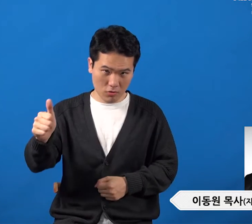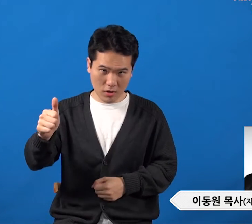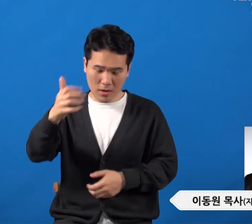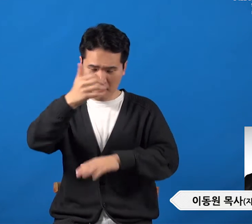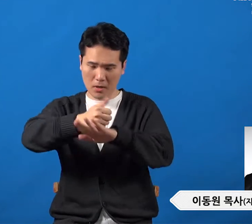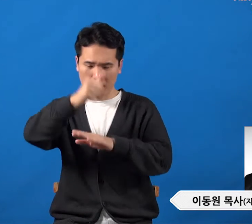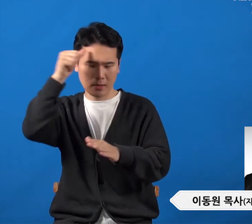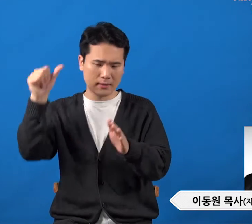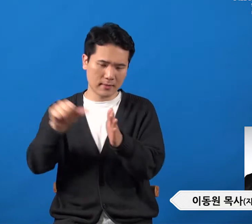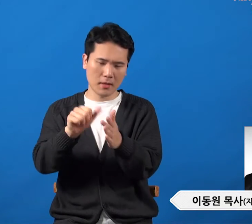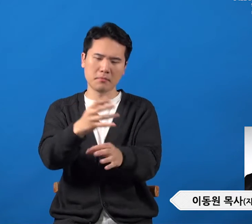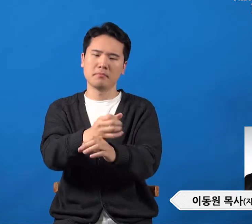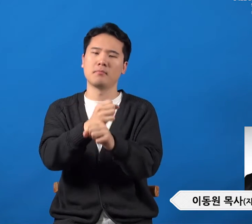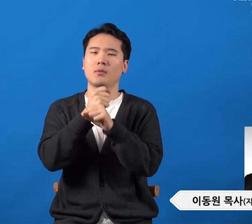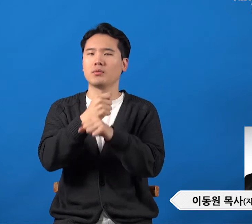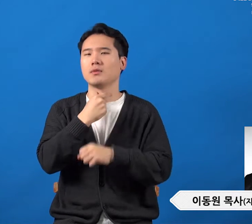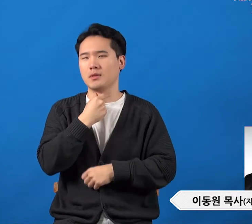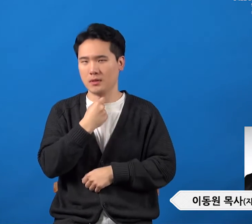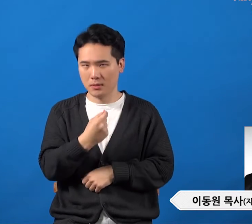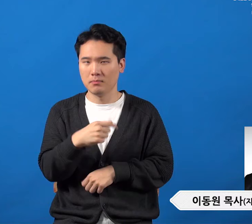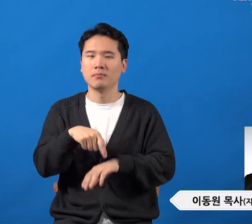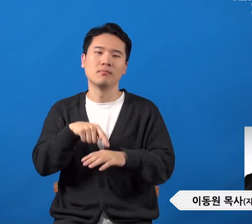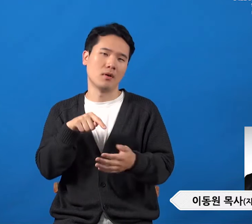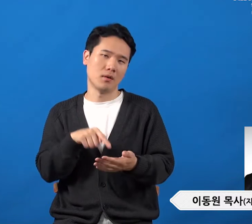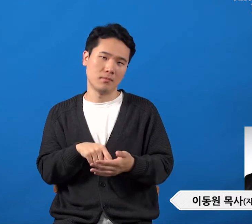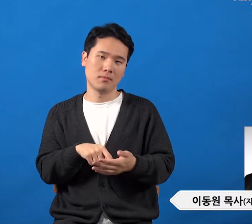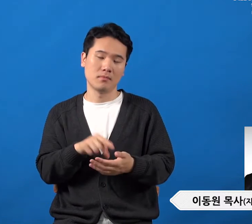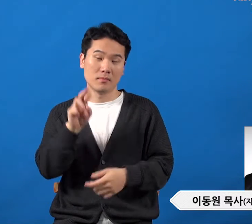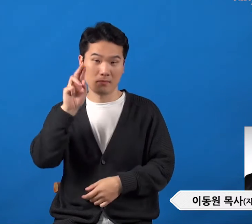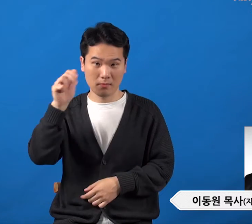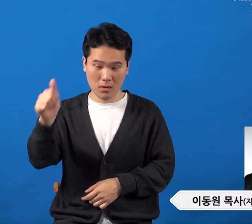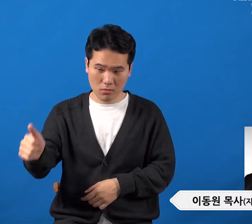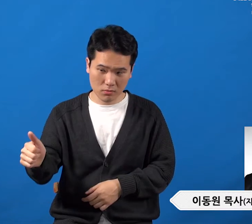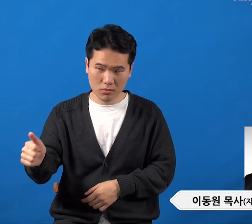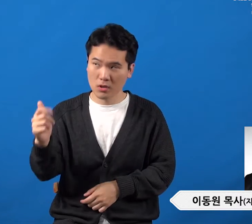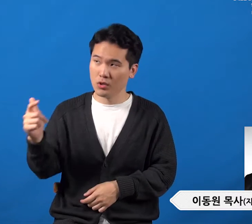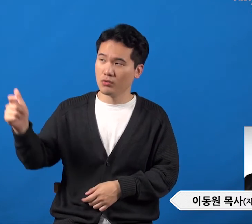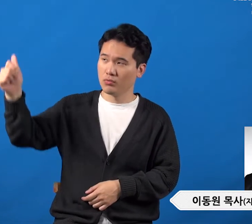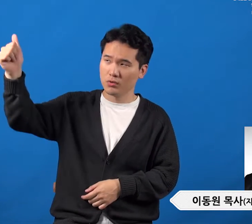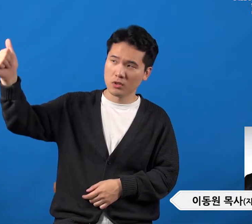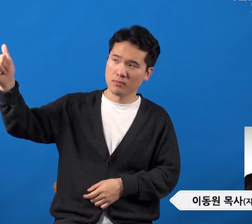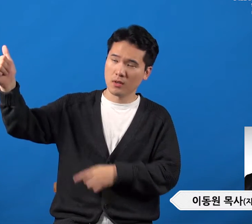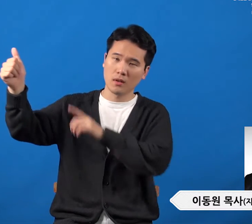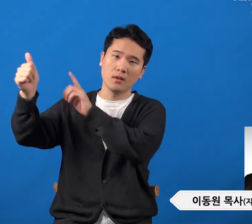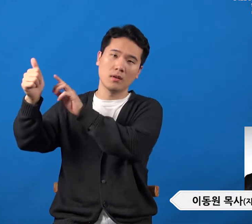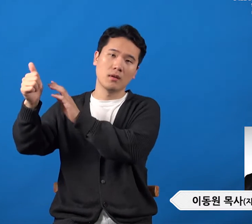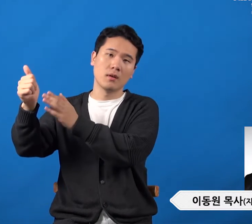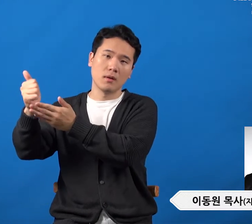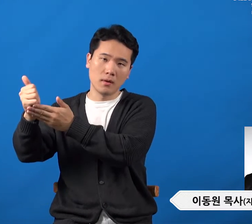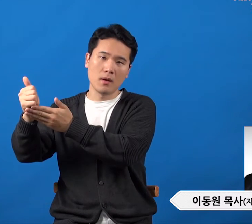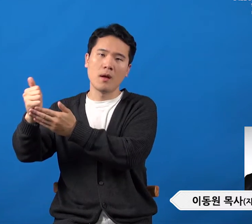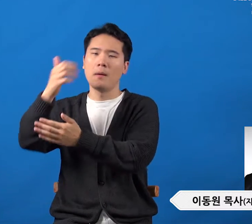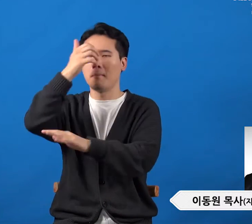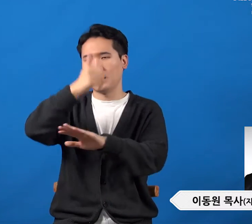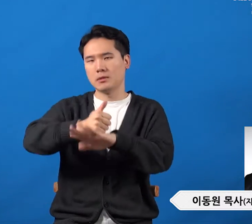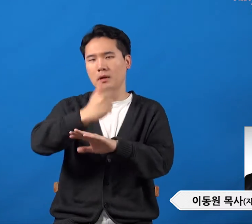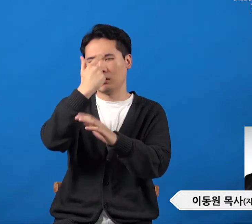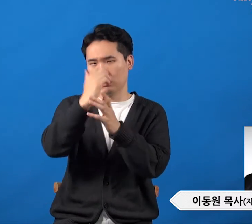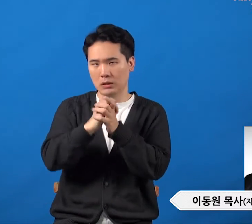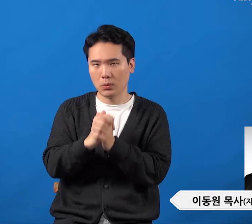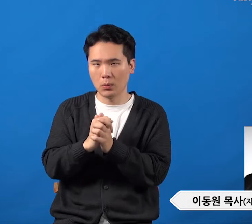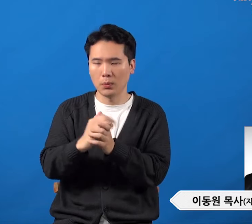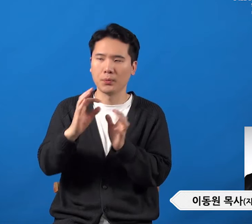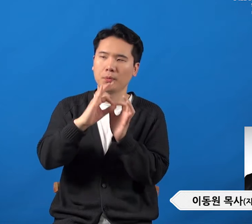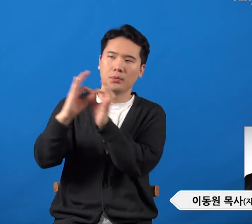싶은 바울의 마음을 읽습니다. 그리고 그것은 바울의 주님이신 주님의 마지막